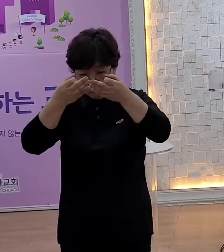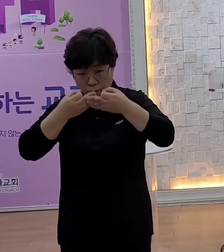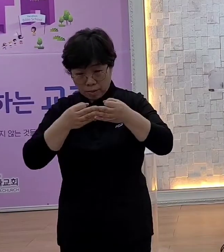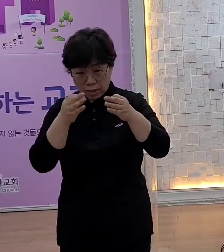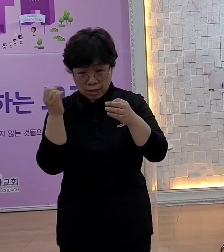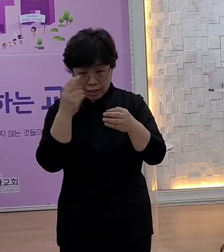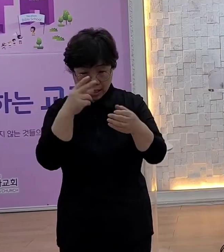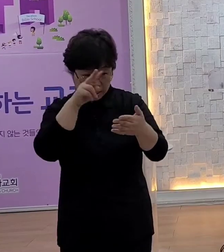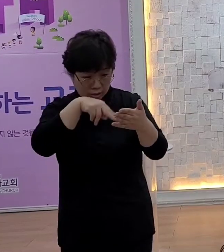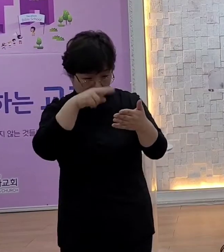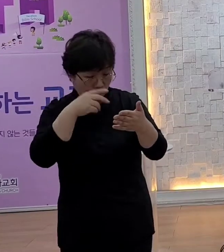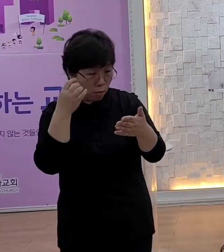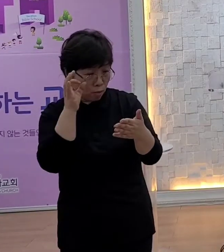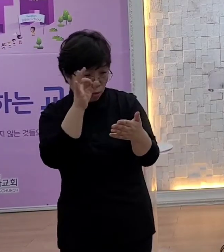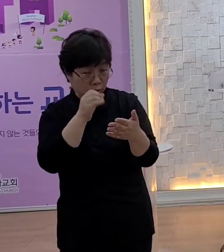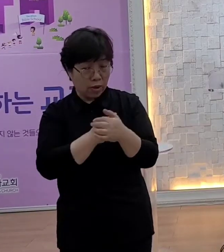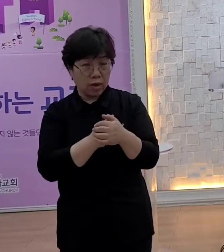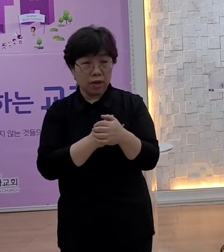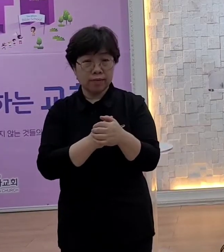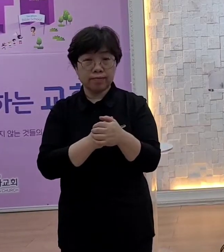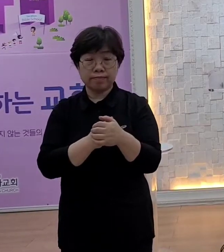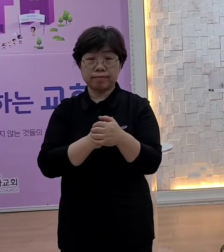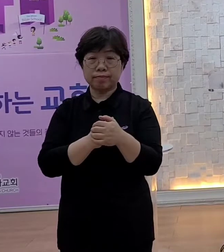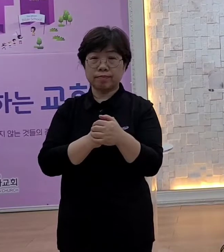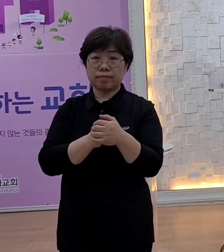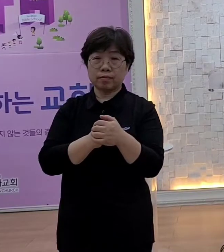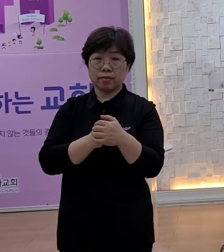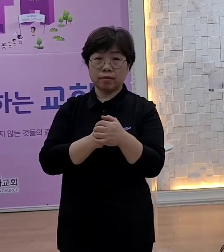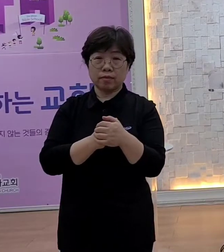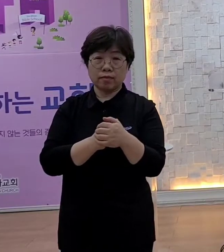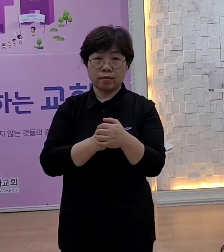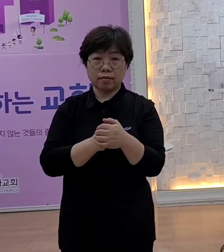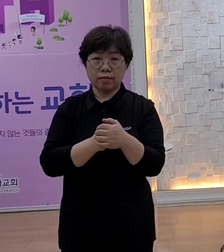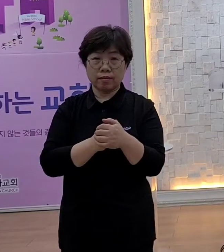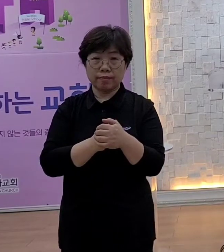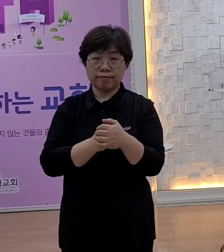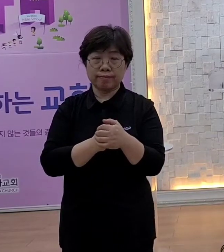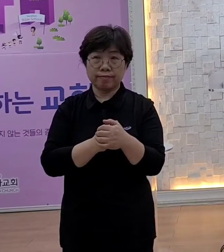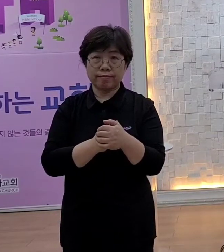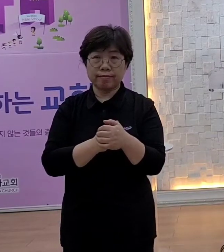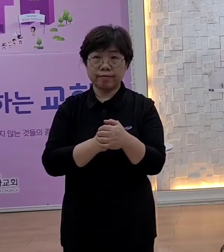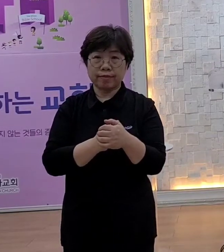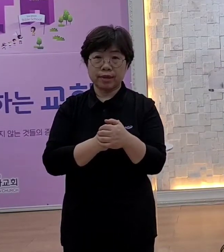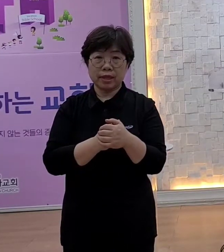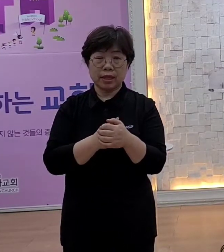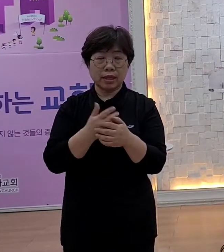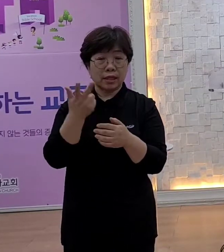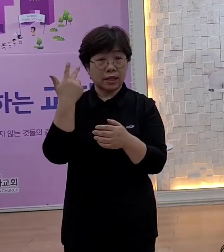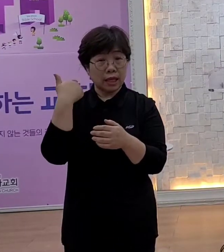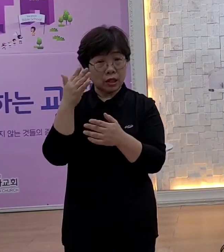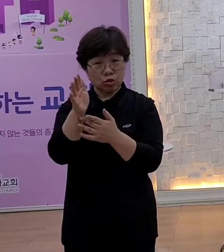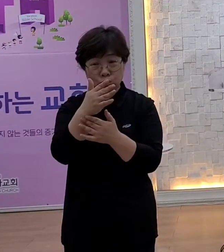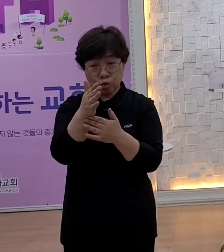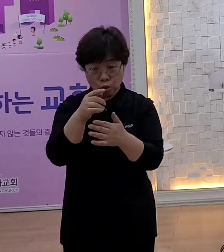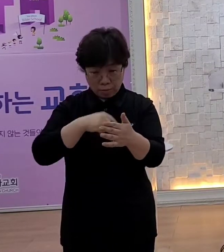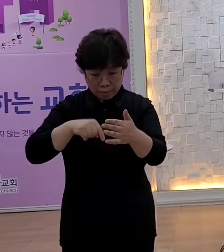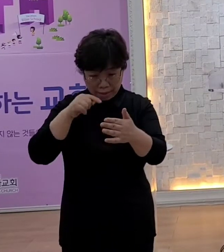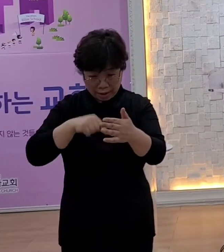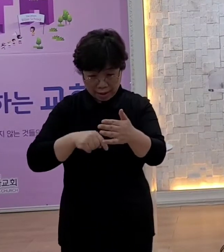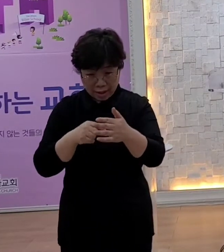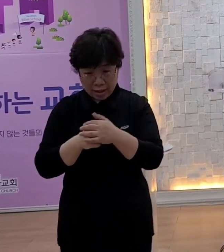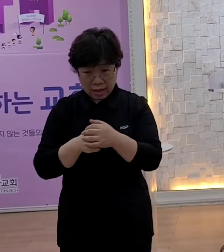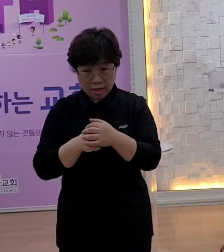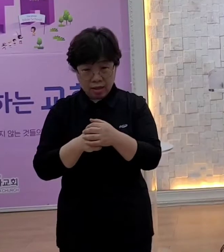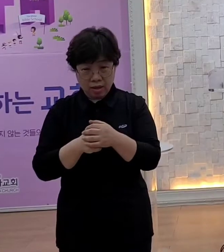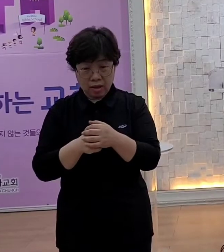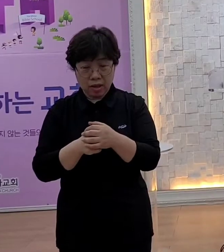그 이야기가 조금 기억에 남아 있어야 오늘 본문과 연결이 되는데, 자, 지난 그 물고기 뱃속에서 2장에서 있었던